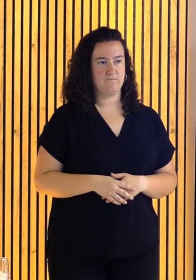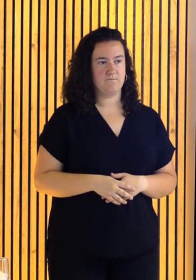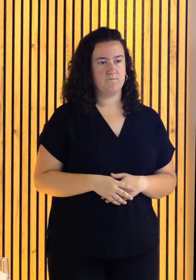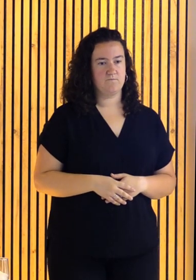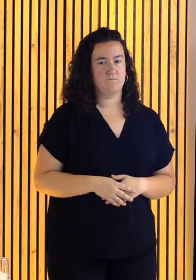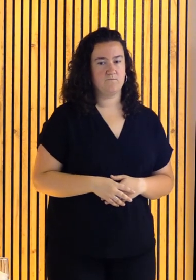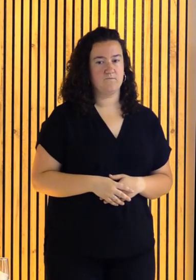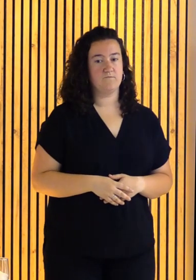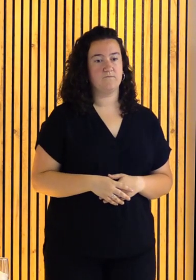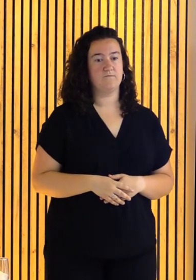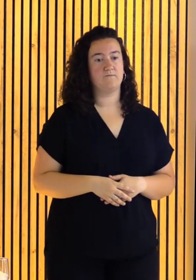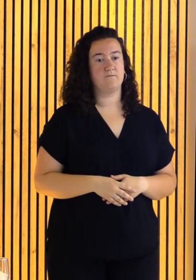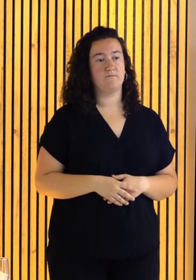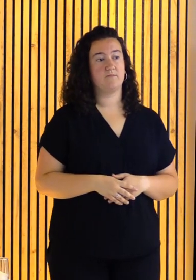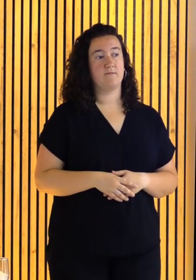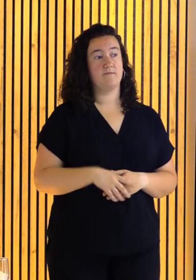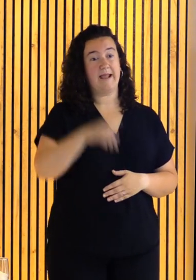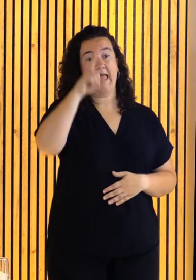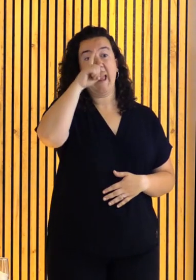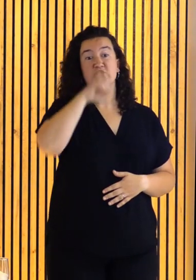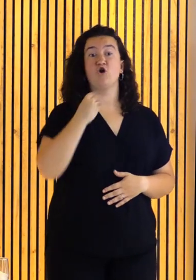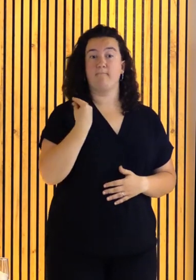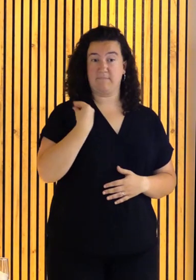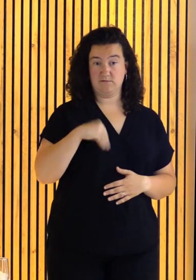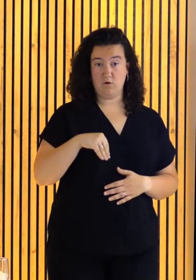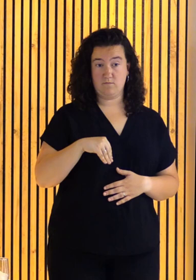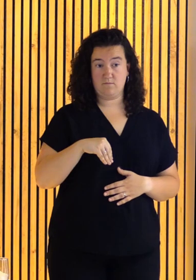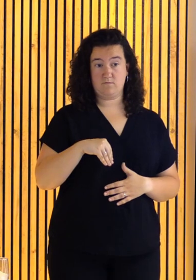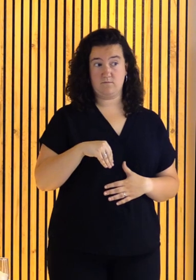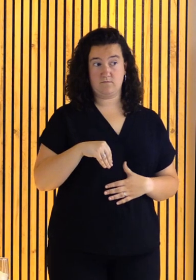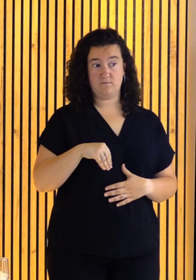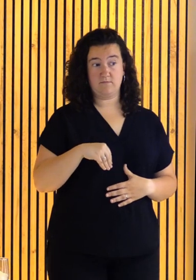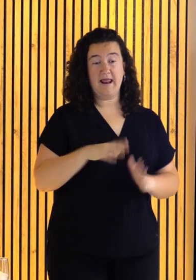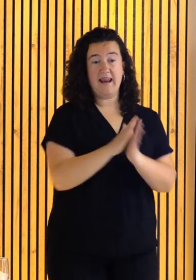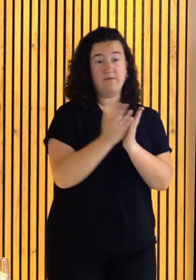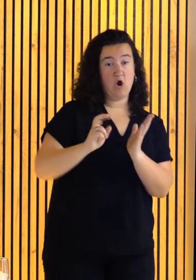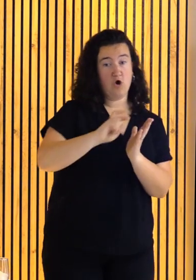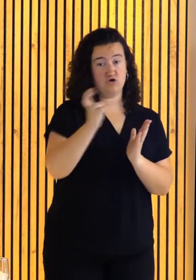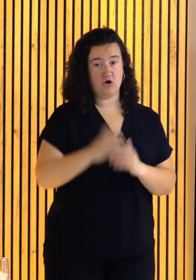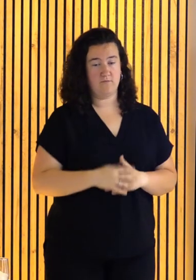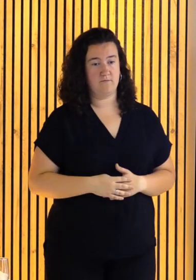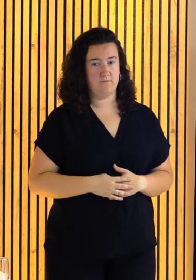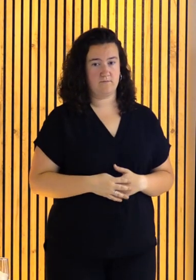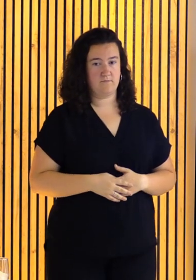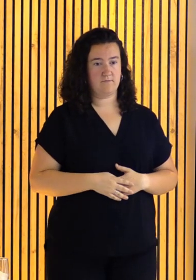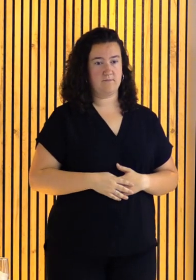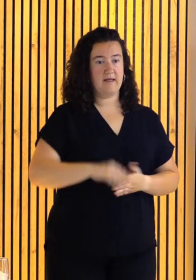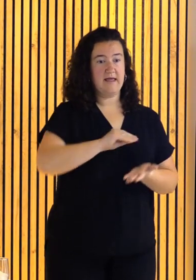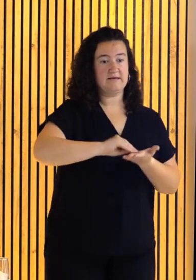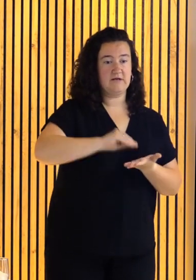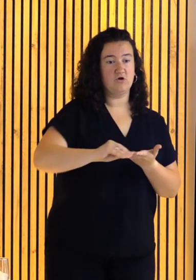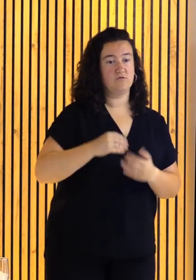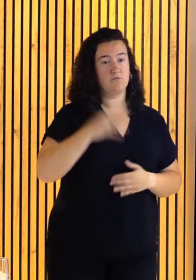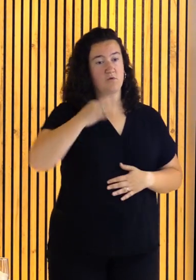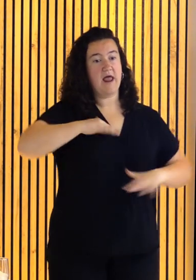beste liburu bat urte berean argitaratu zena, bell hooks idazle eta gizarte aktivistak idatzitakoa